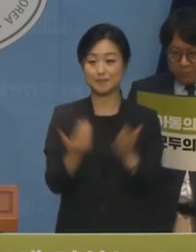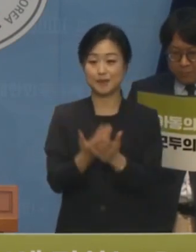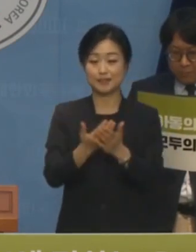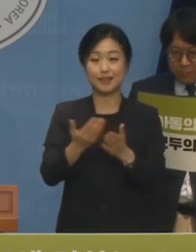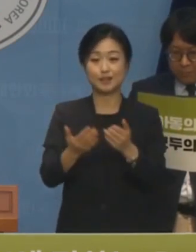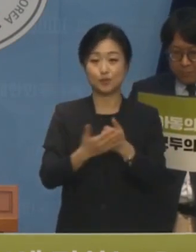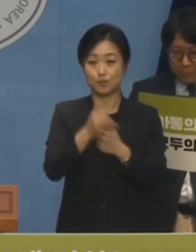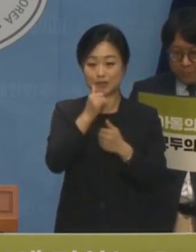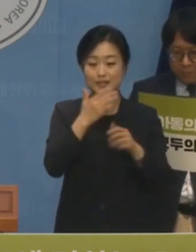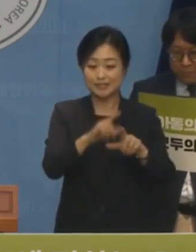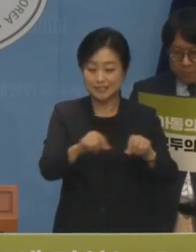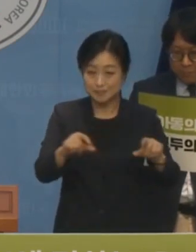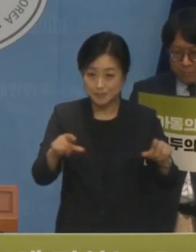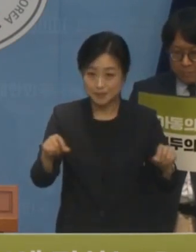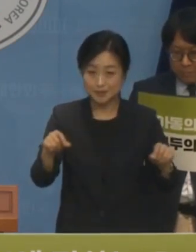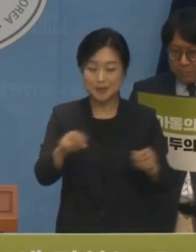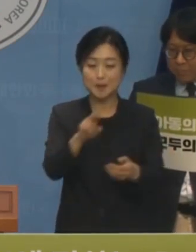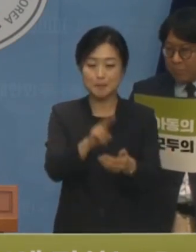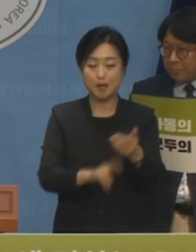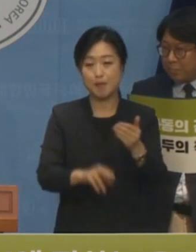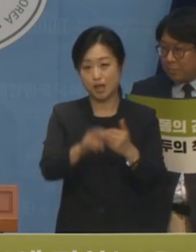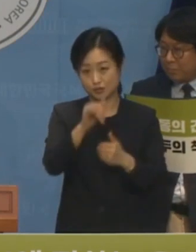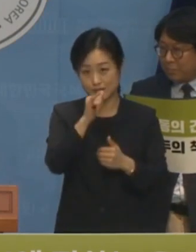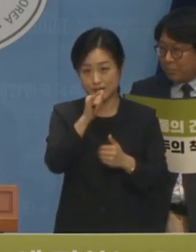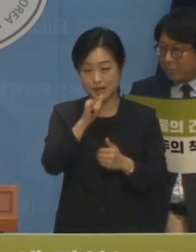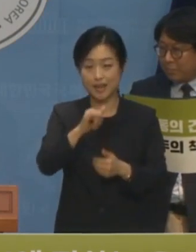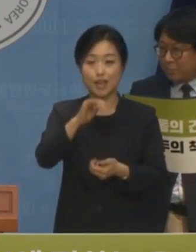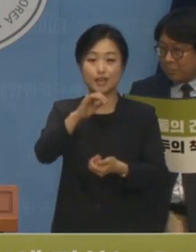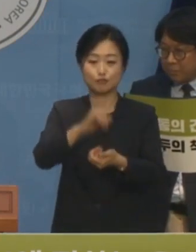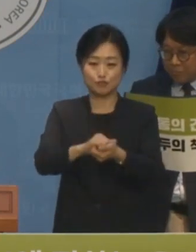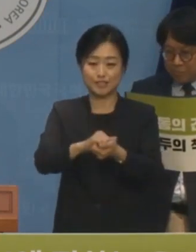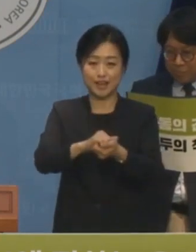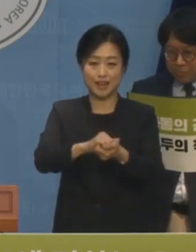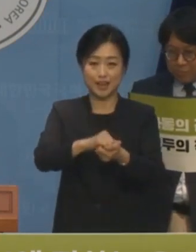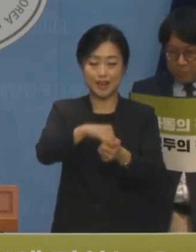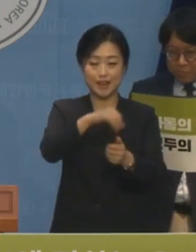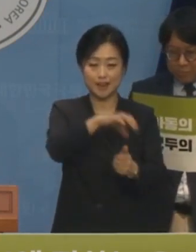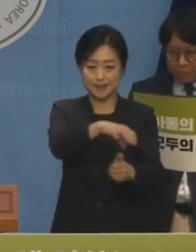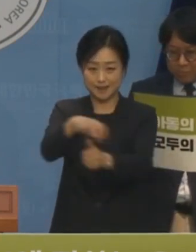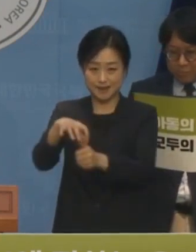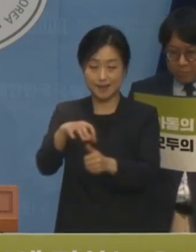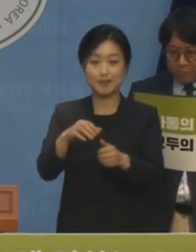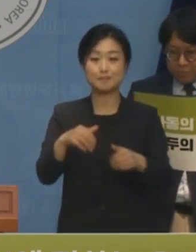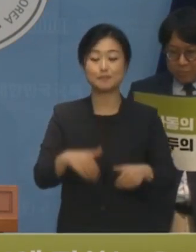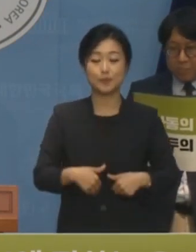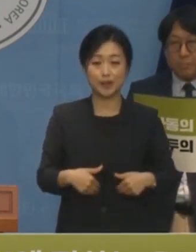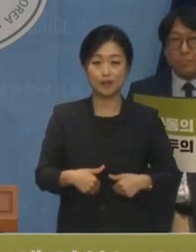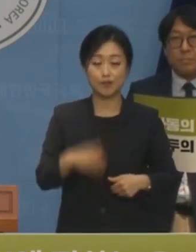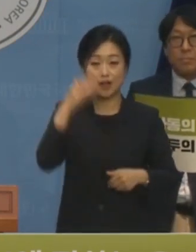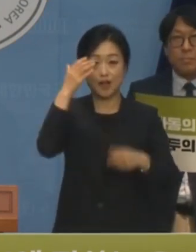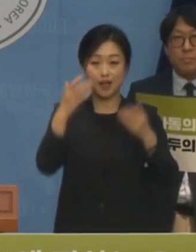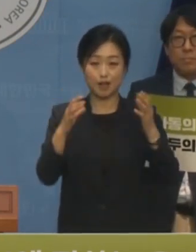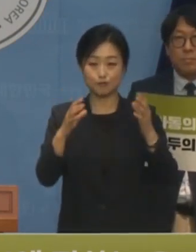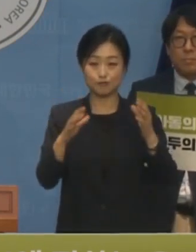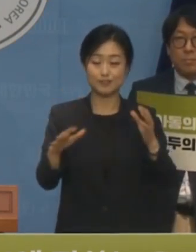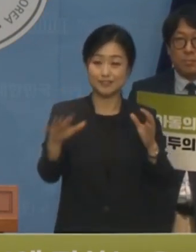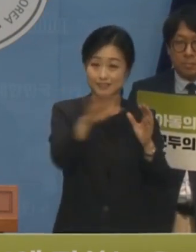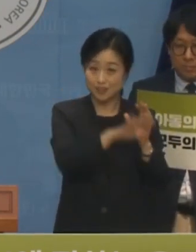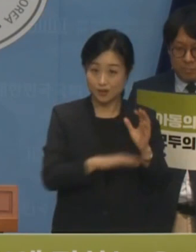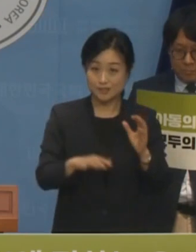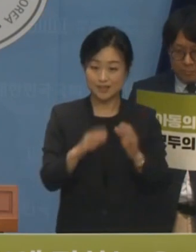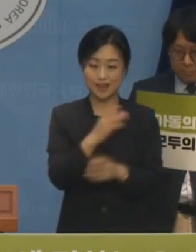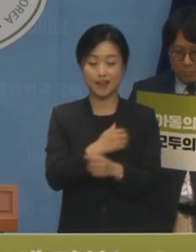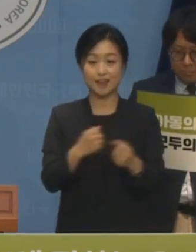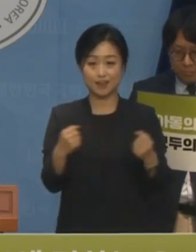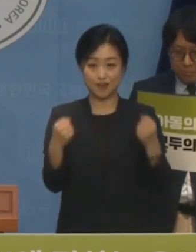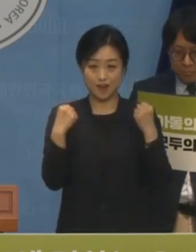되는 식품을 판매할 수 있도록 규제를 강화해야 할 것입니다. 우리나라 모든 아동들이 건강한 시작을